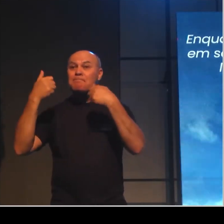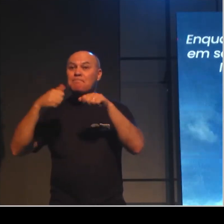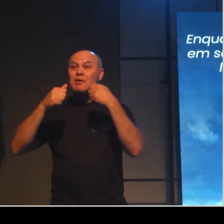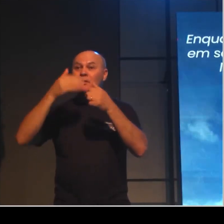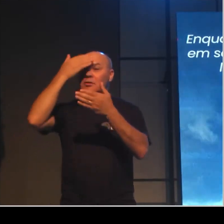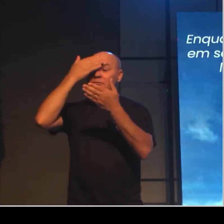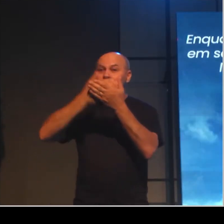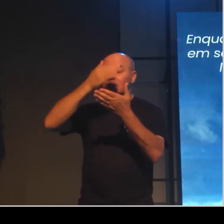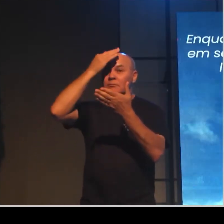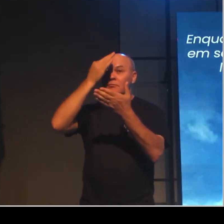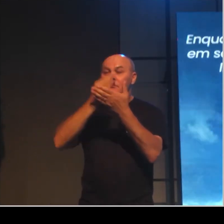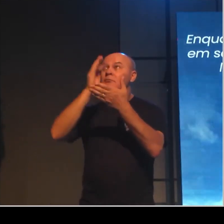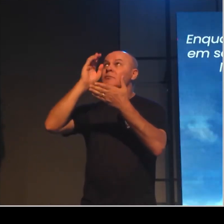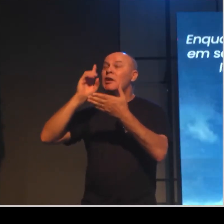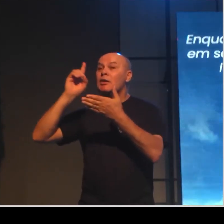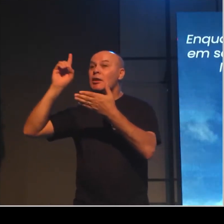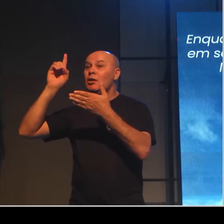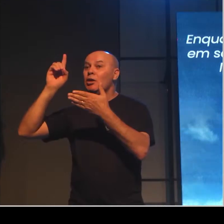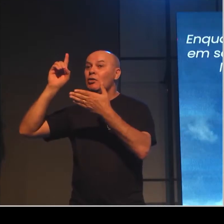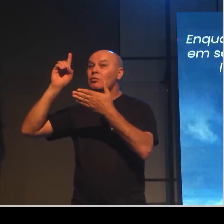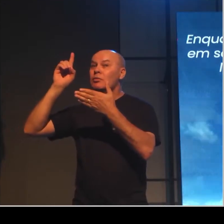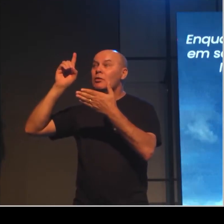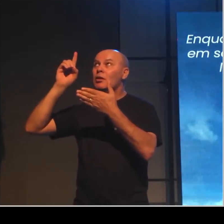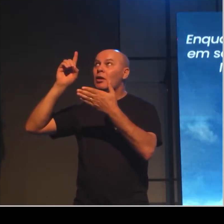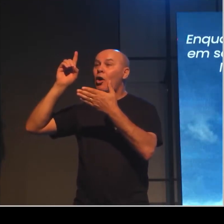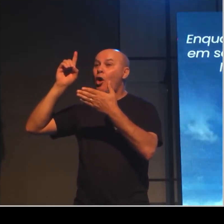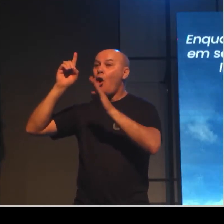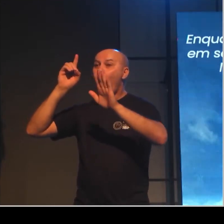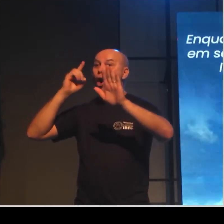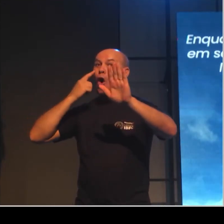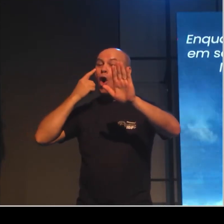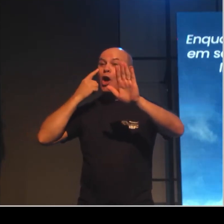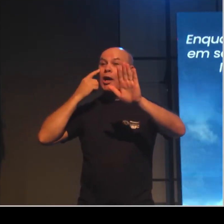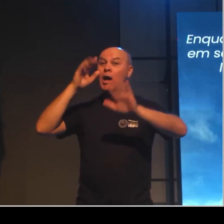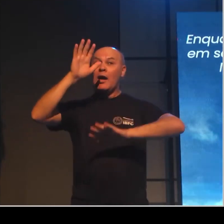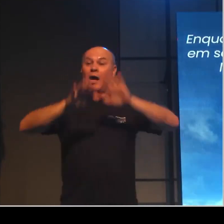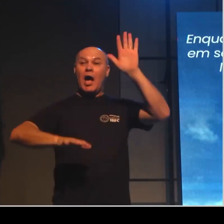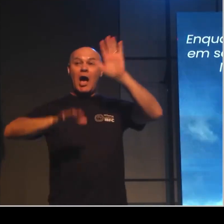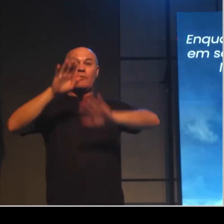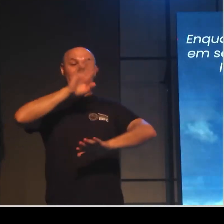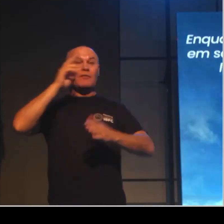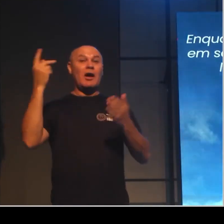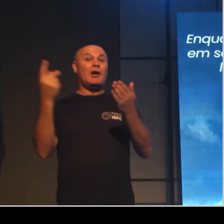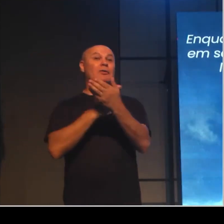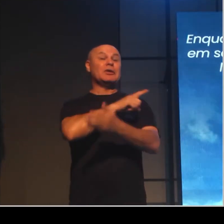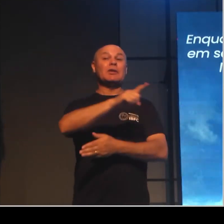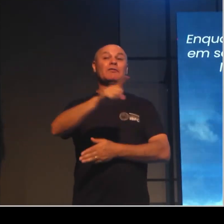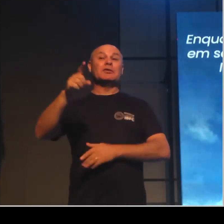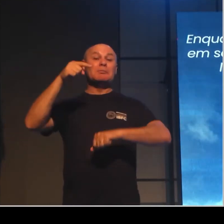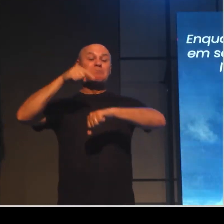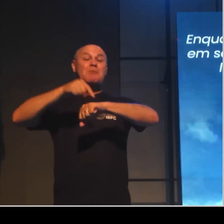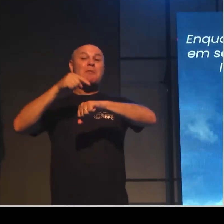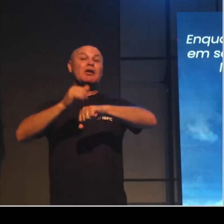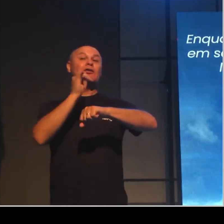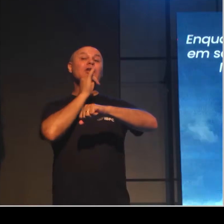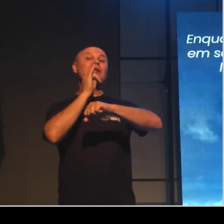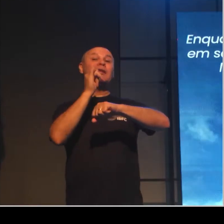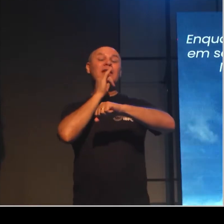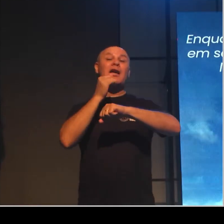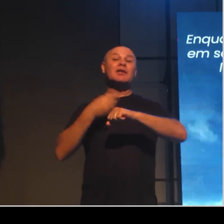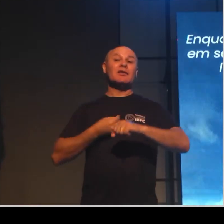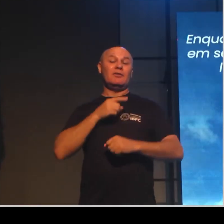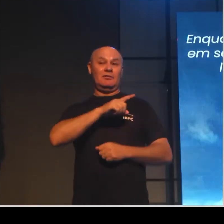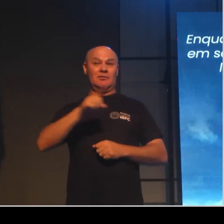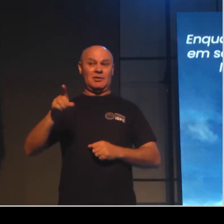haver momentos em que você vai ser testado para ver se realmente você segue o plano de Deus. Gente,